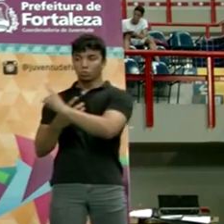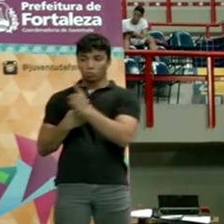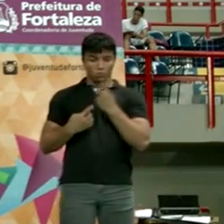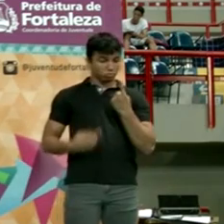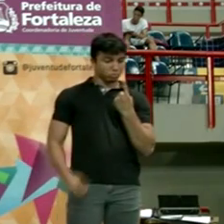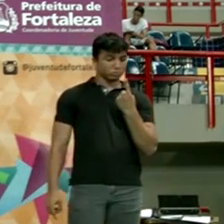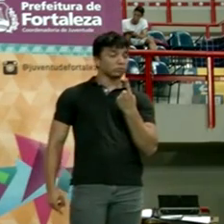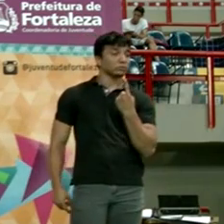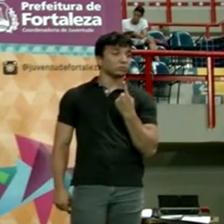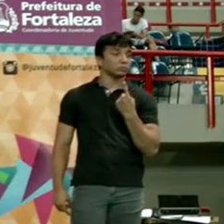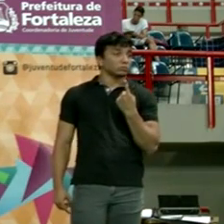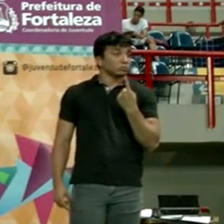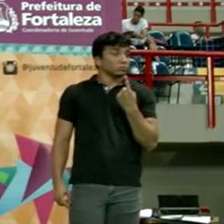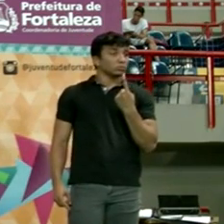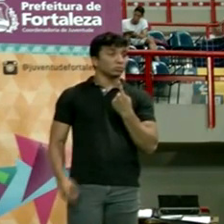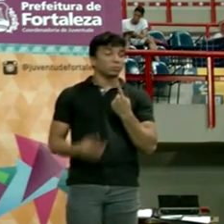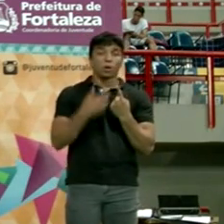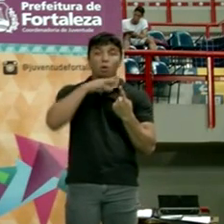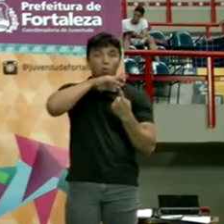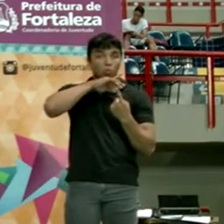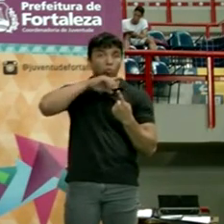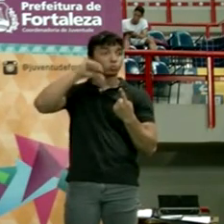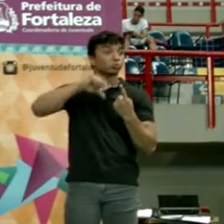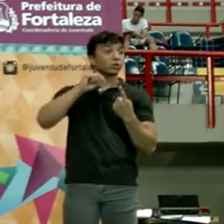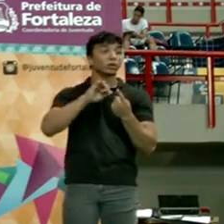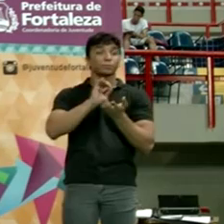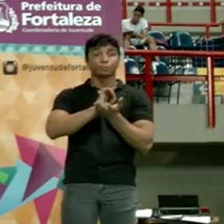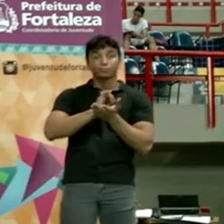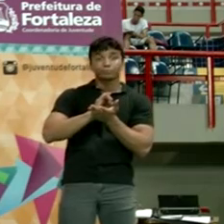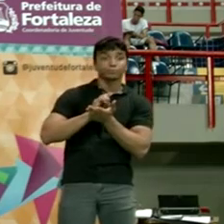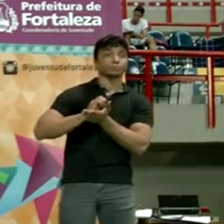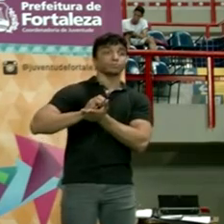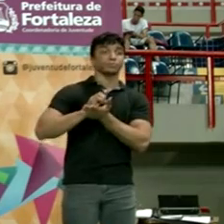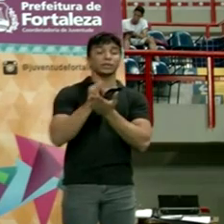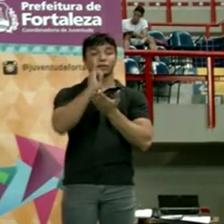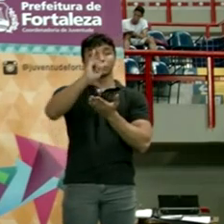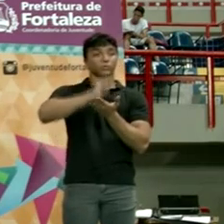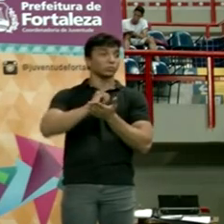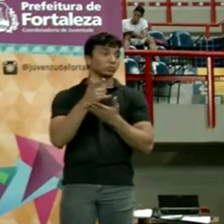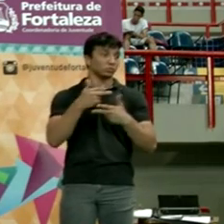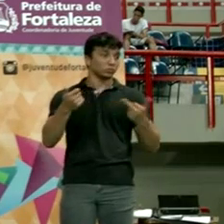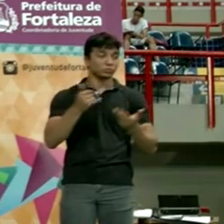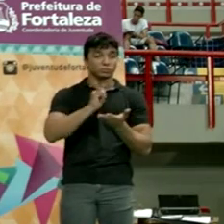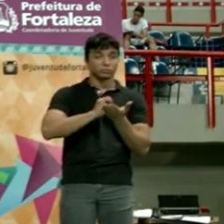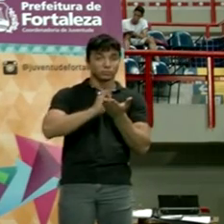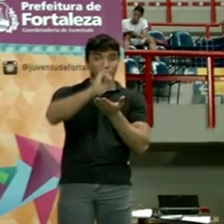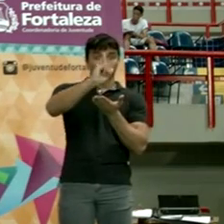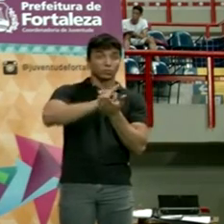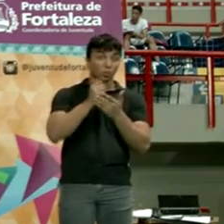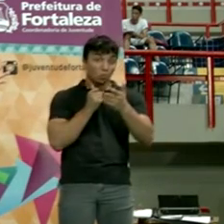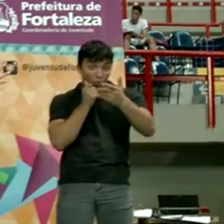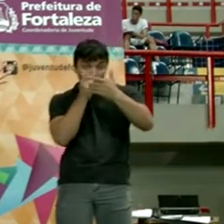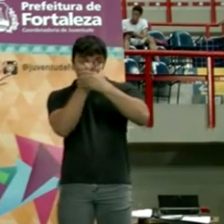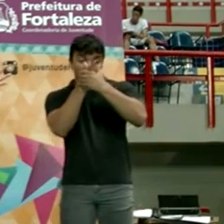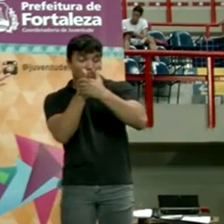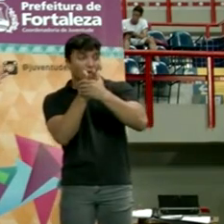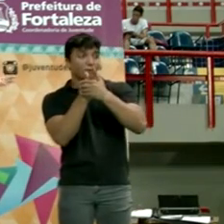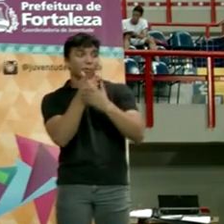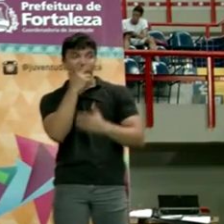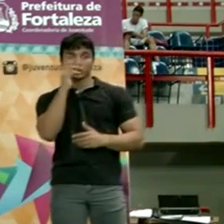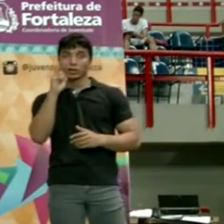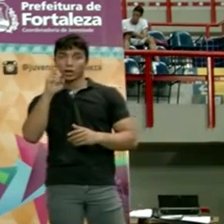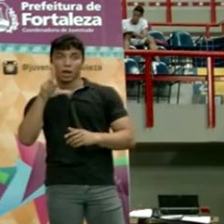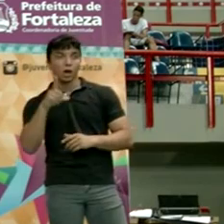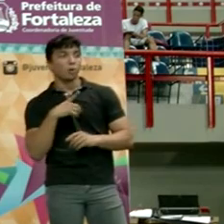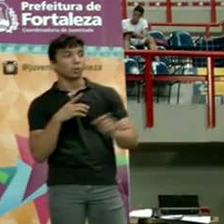e trocar por $1. Isso é ruim para as importações, mas a desvalorização do